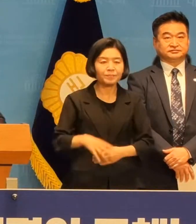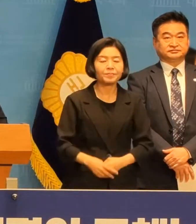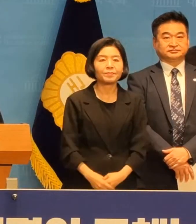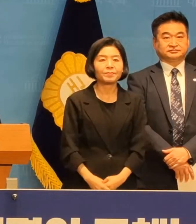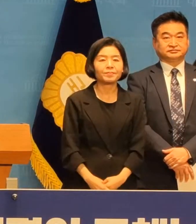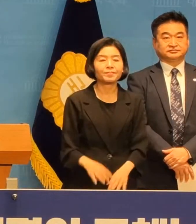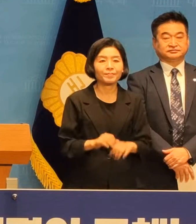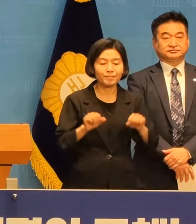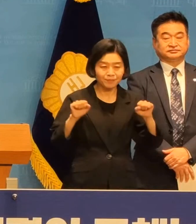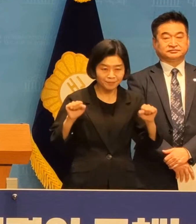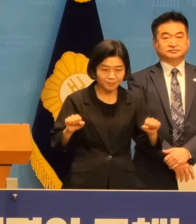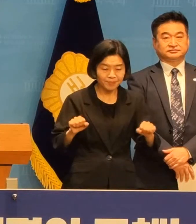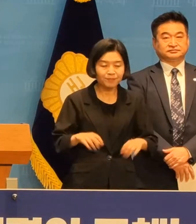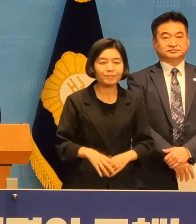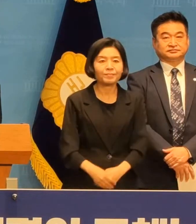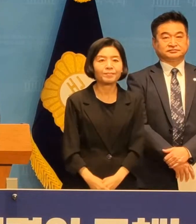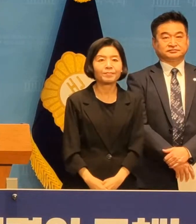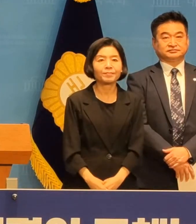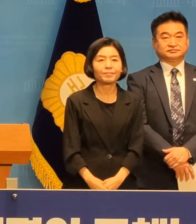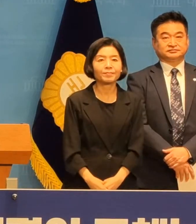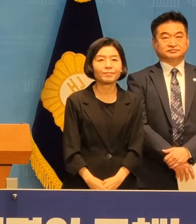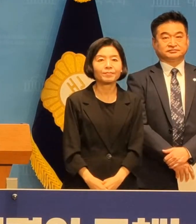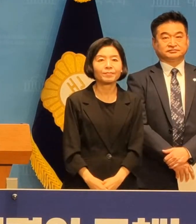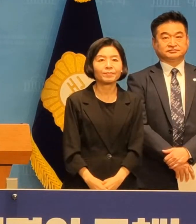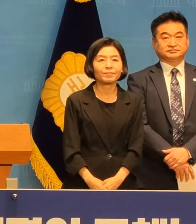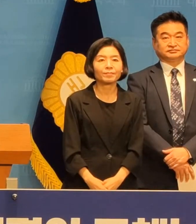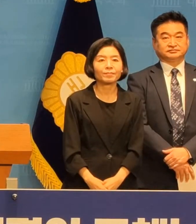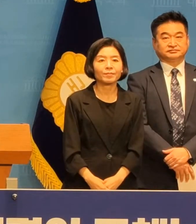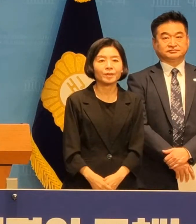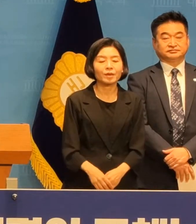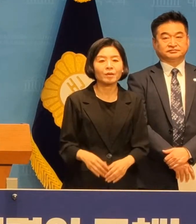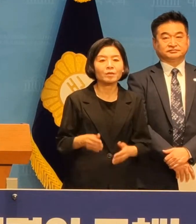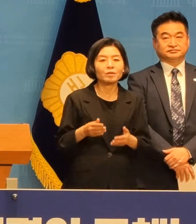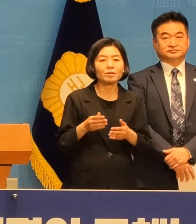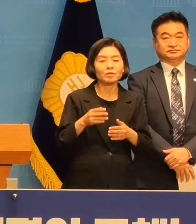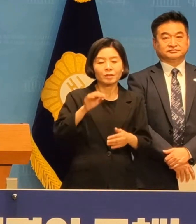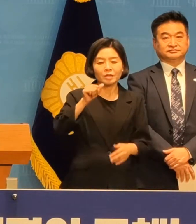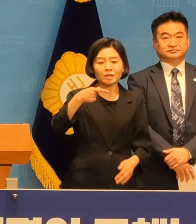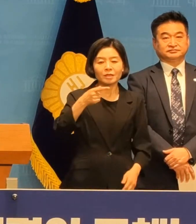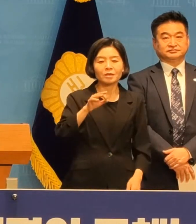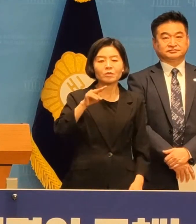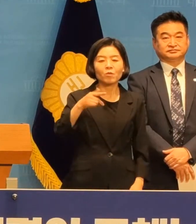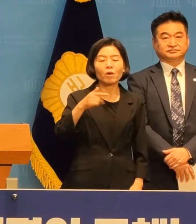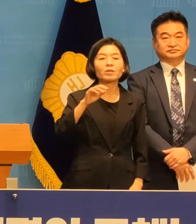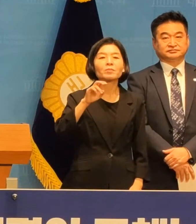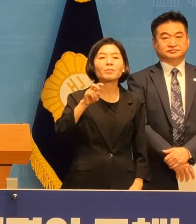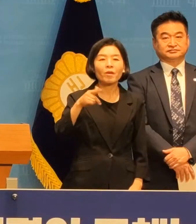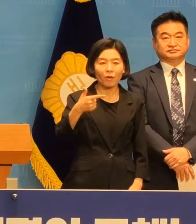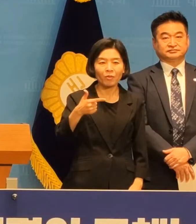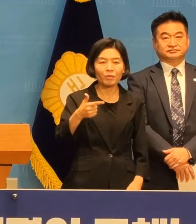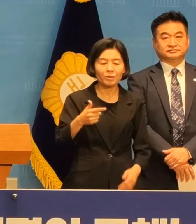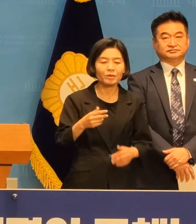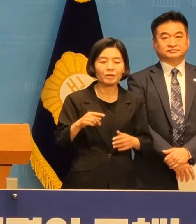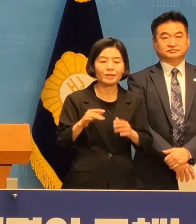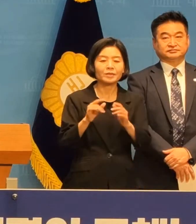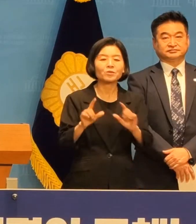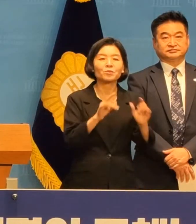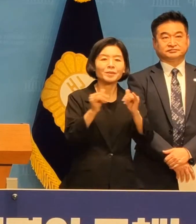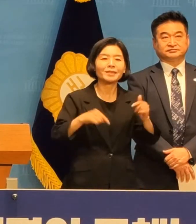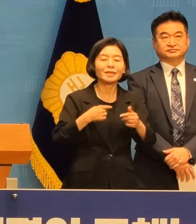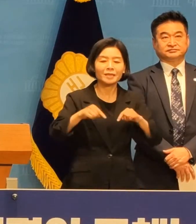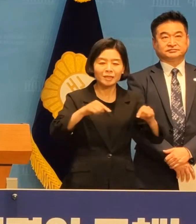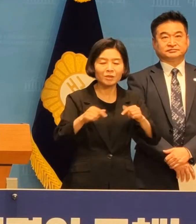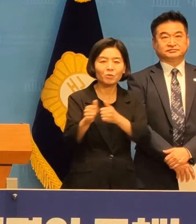네, 안녕하십니까. 흥원면 주민자치위원회 분과위원 김동희입니다. 오늘 그